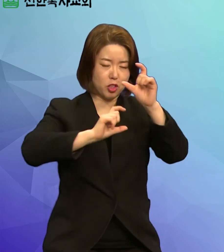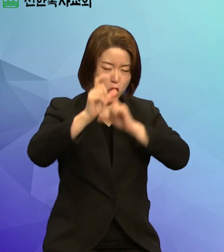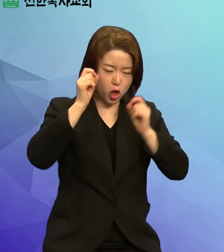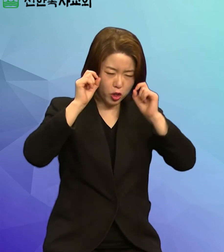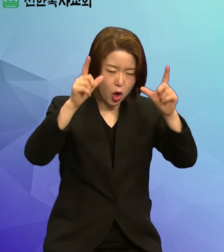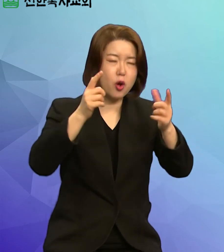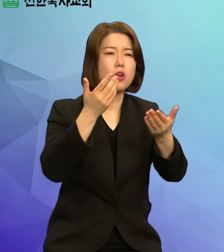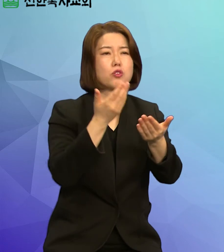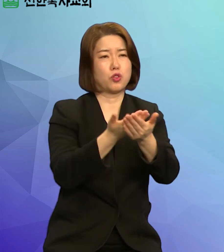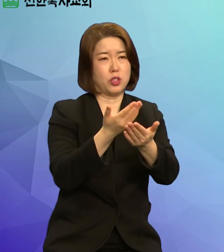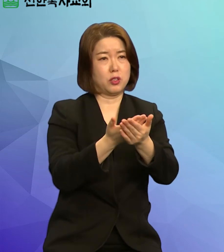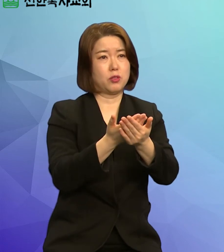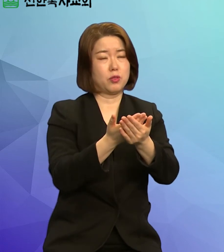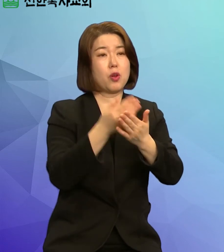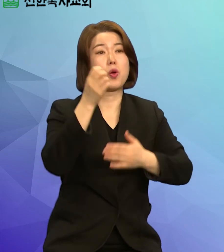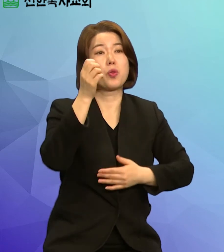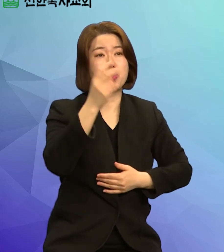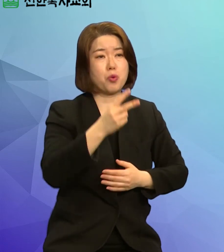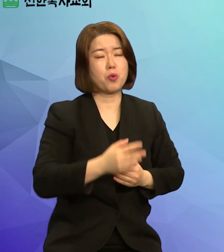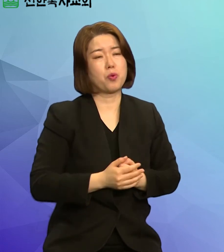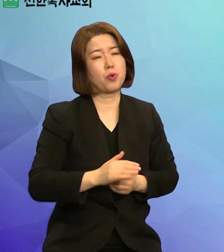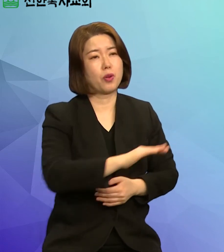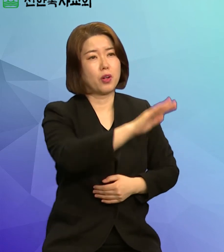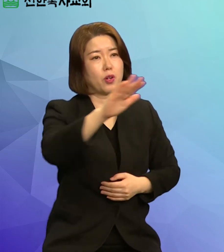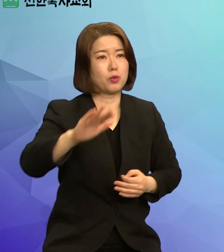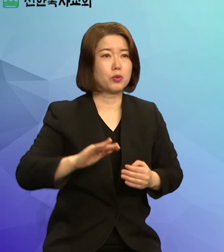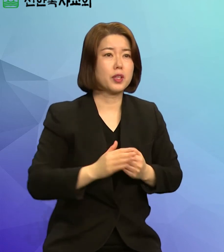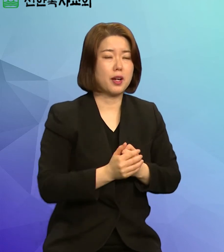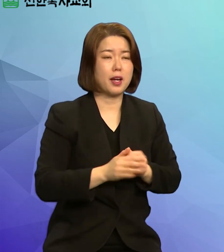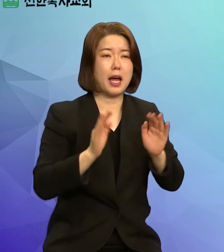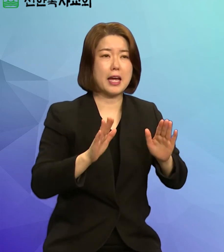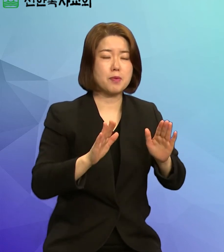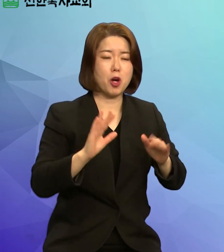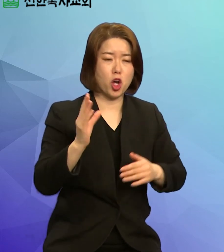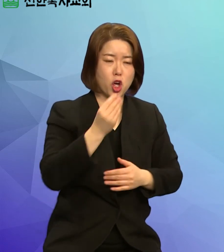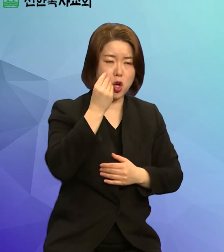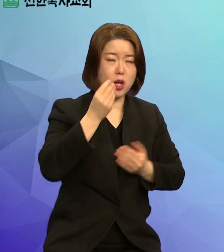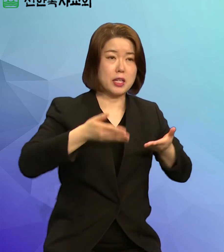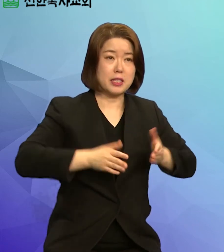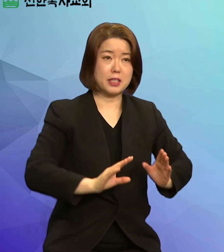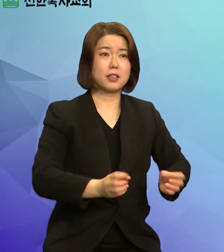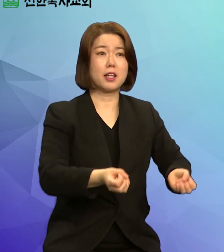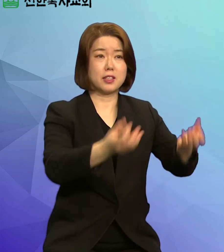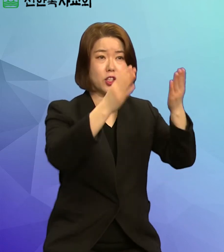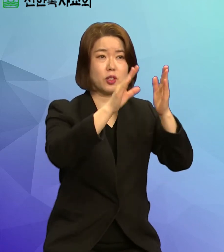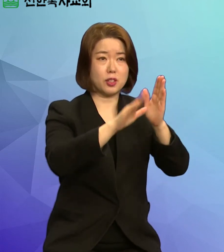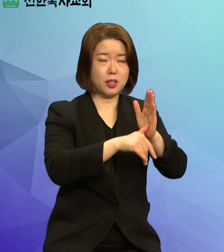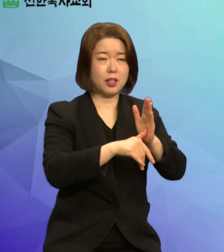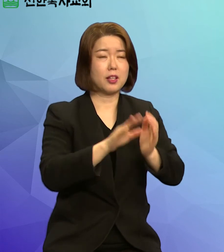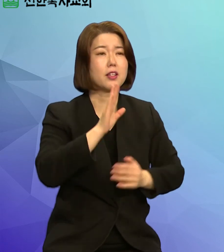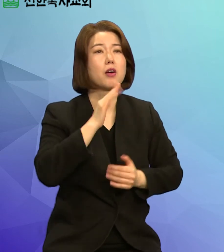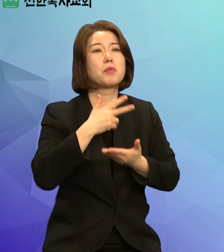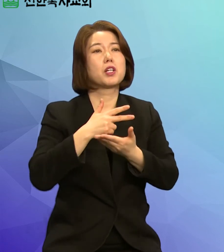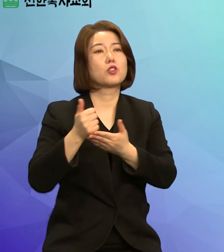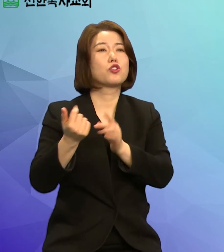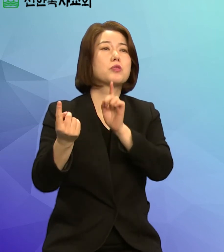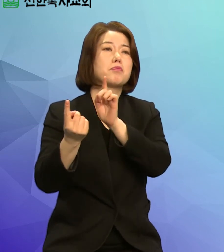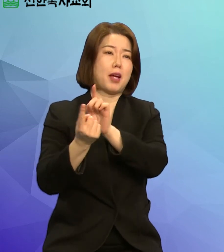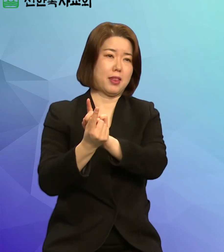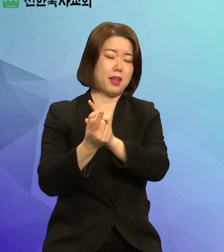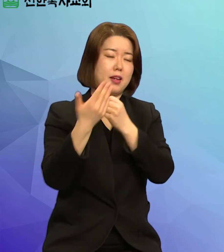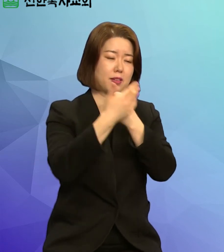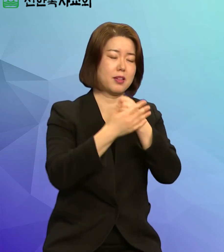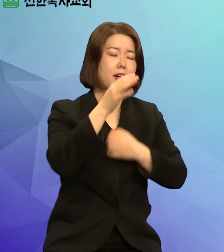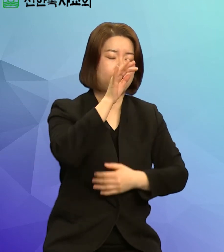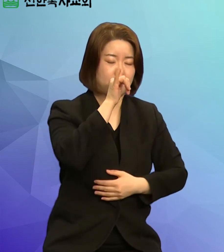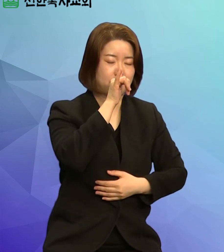열어주시기를, 또한 우리가 이번 성탄절에 정말 주님을 만나는 은혜가